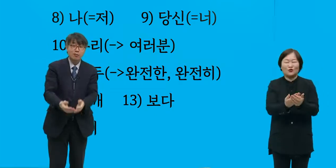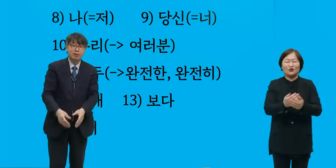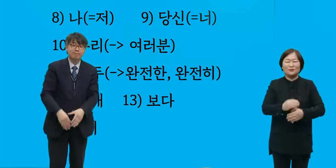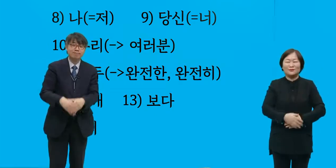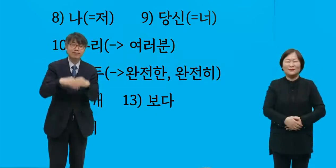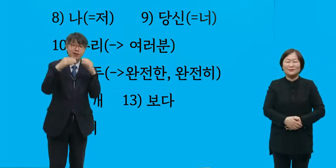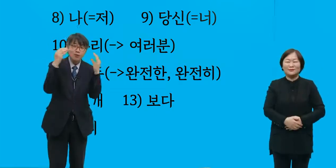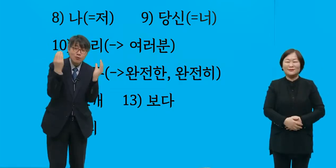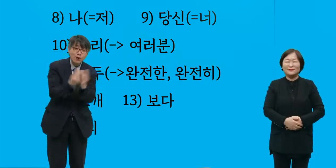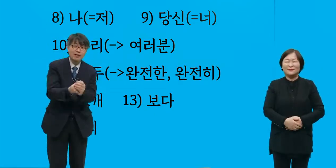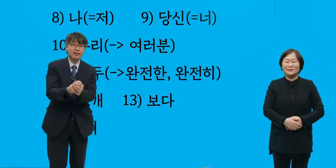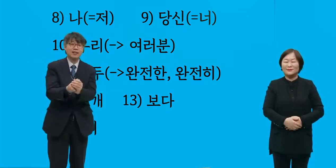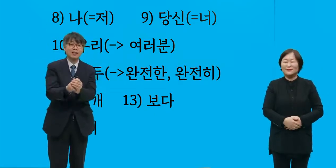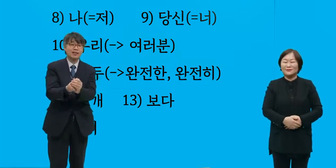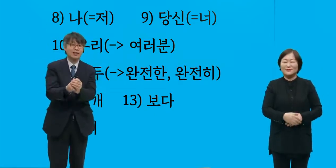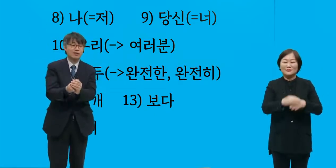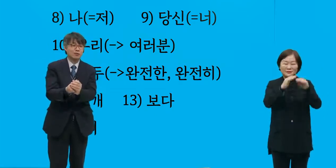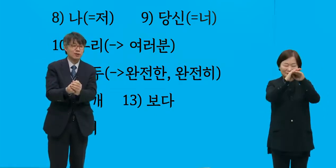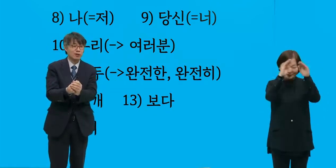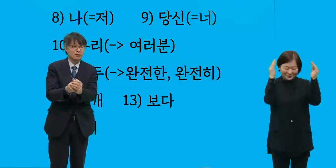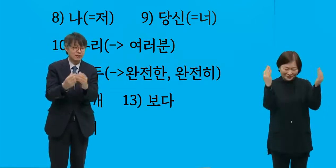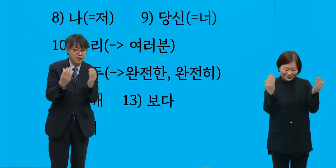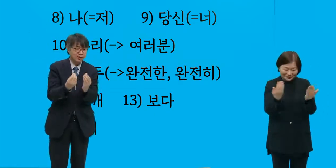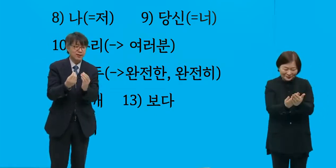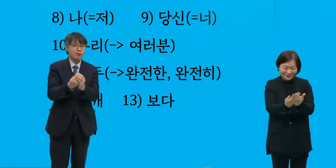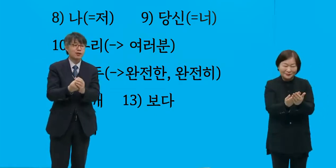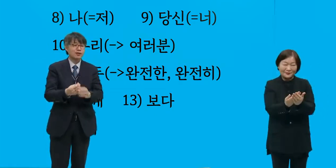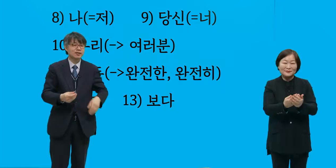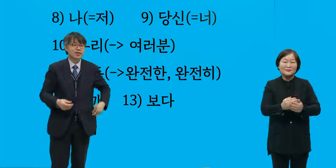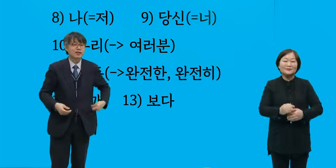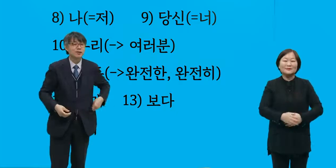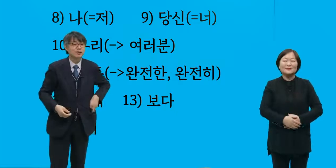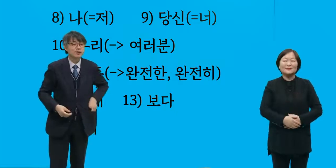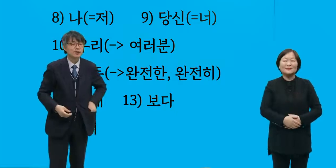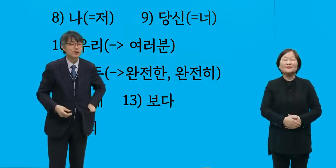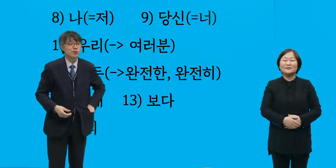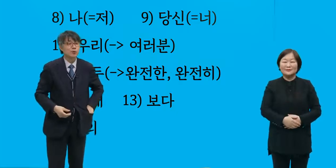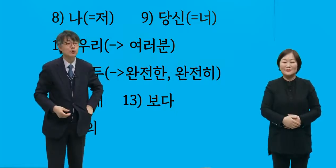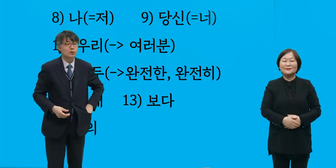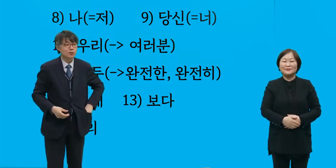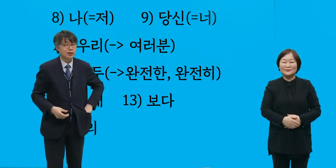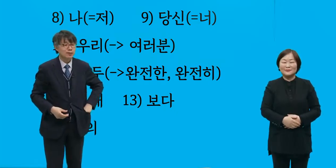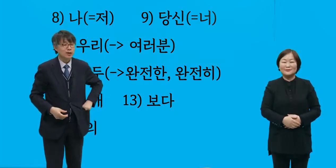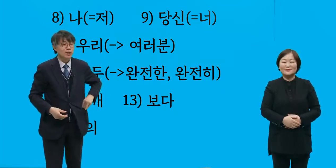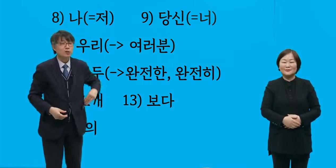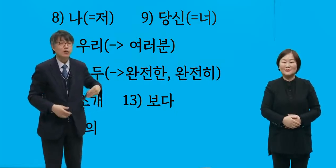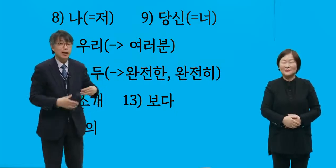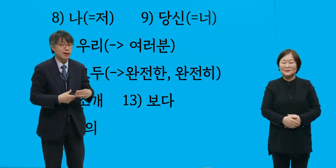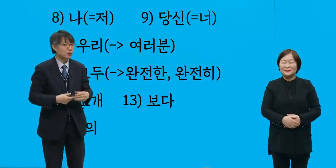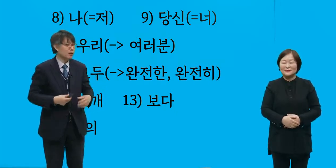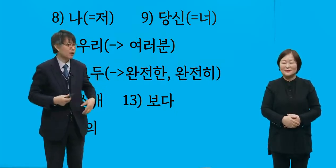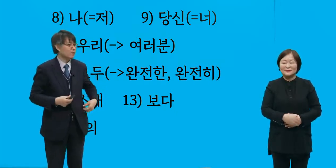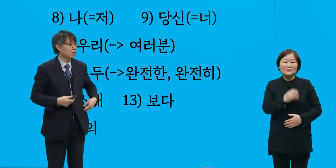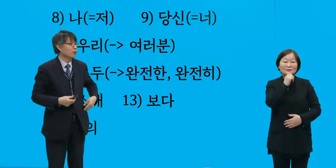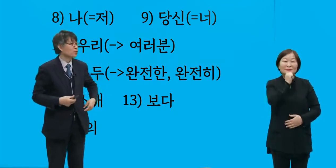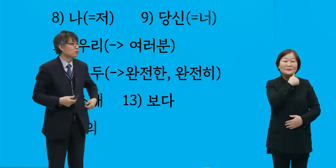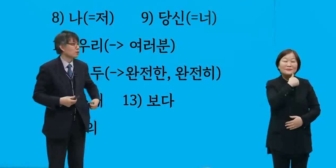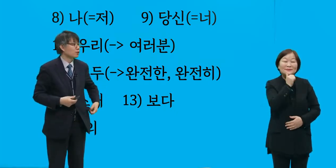하면 완전하게 이렇게 좀 이렇게 딱 모아지는 듯한 느낌이 있으면 요 수어입니다. 그다음에 소개 오늘 배울